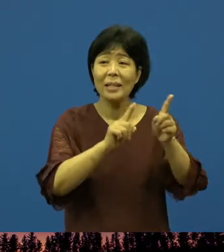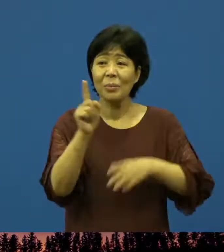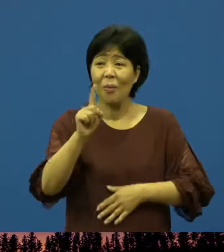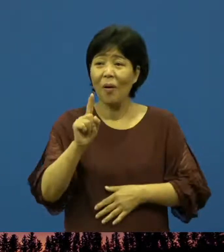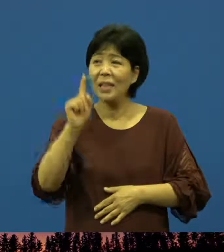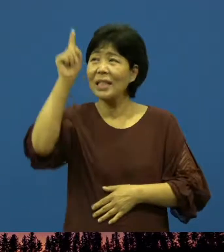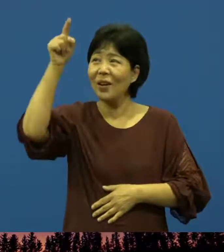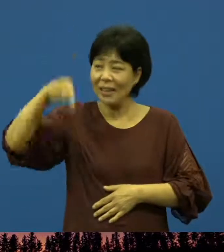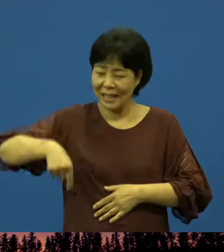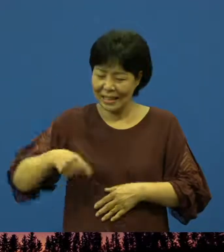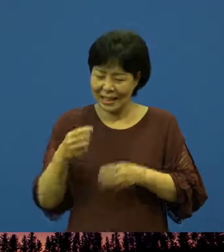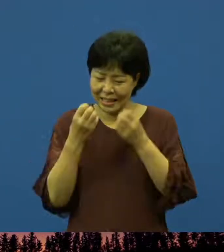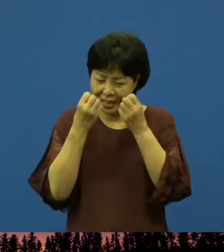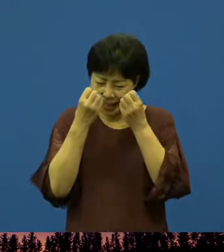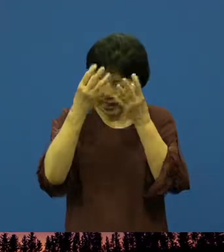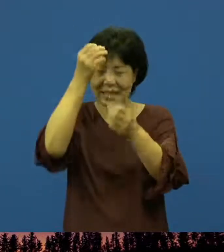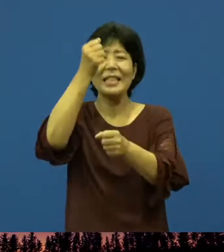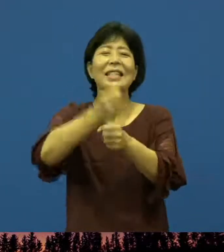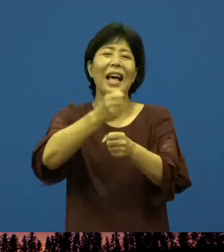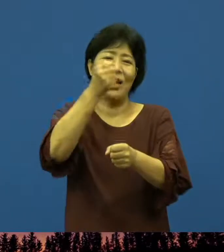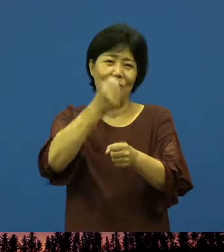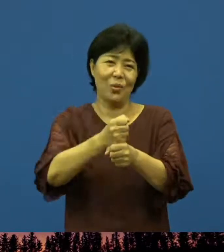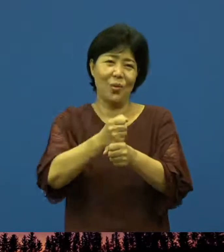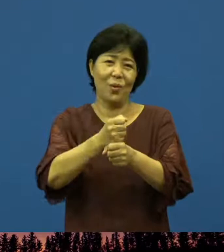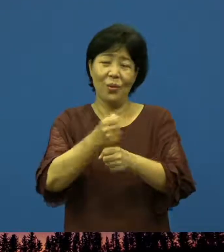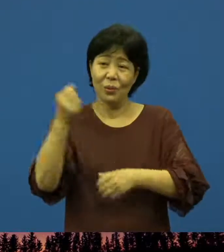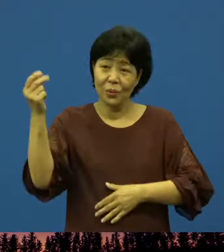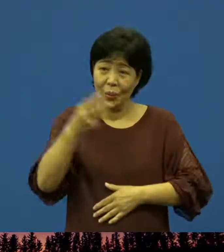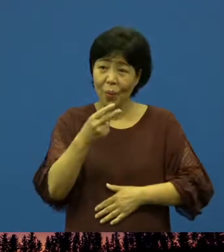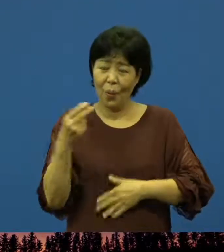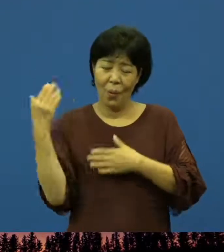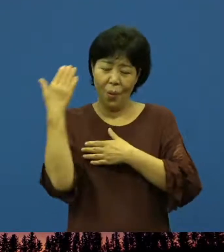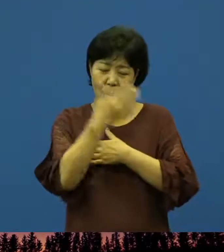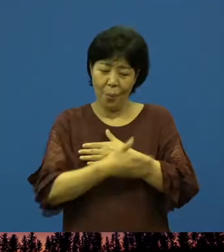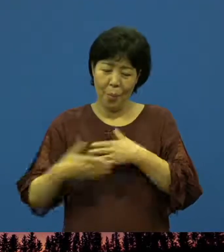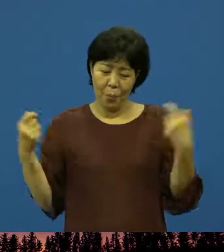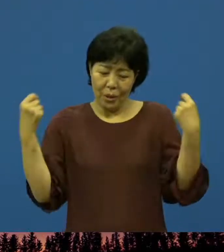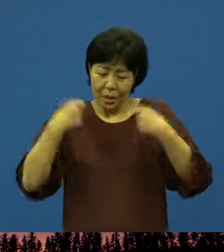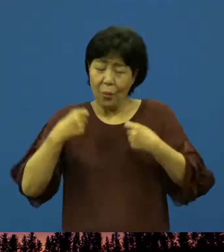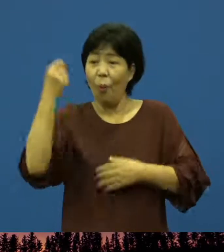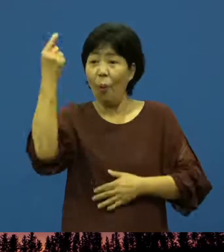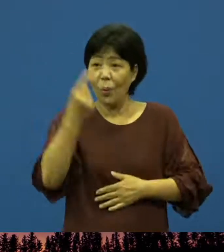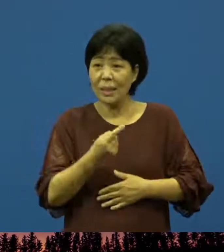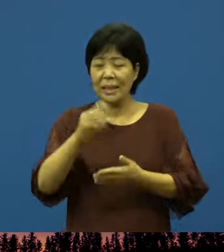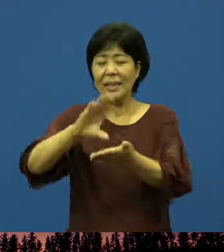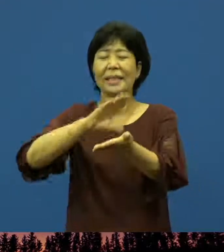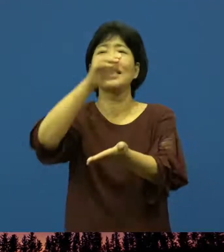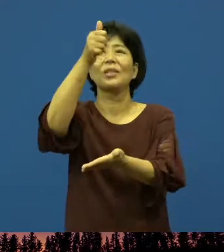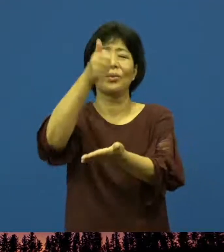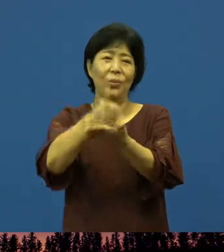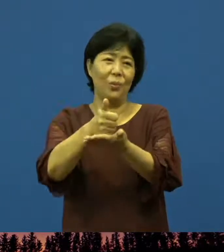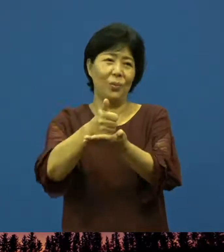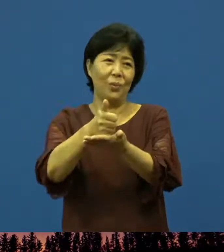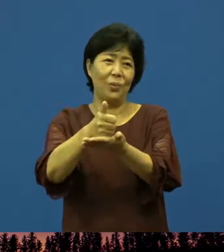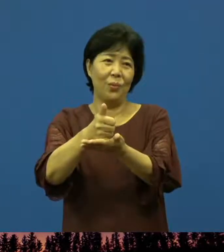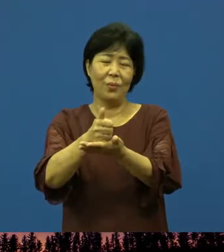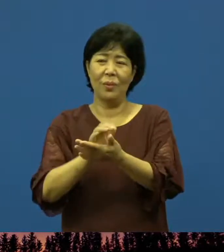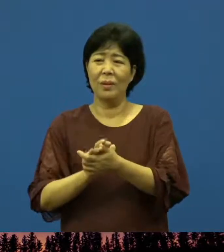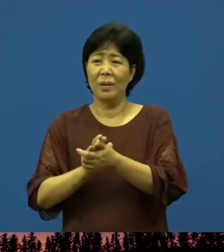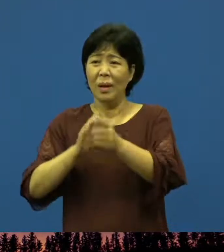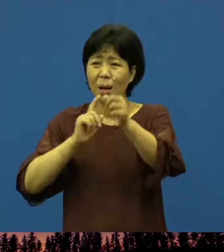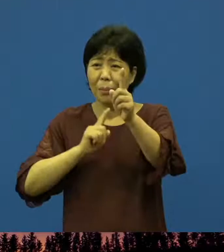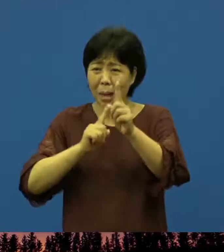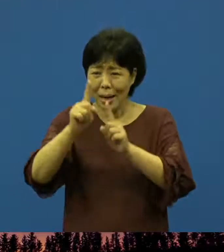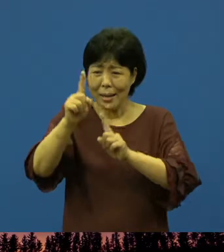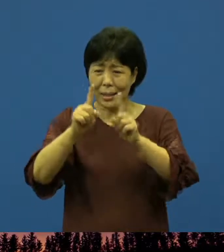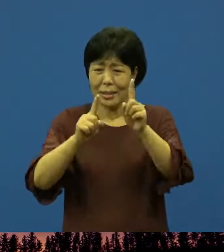그 말씀이고 그 말씀이 우리 가운데 육체에 오신 그리스도라고 하는 것이죠. 그래서 1장 18절에 이렇게 얘기합니다. 말씀이 육신이 되어 우리